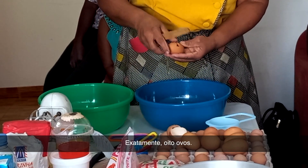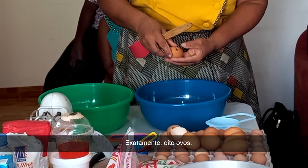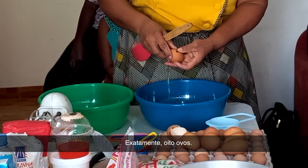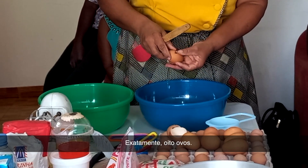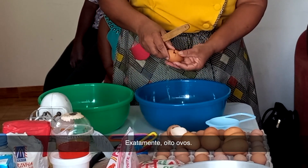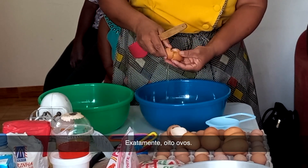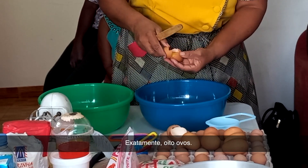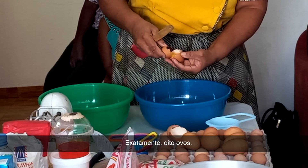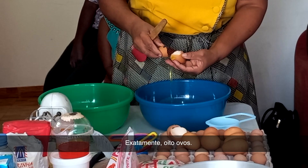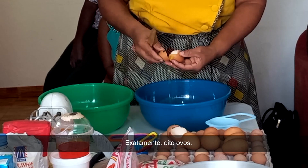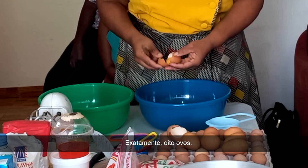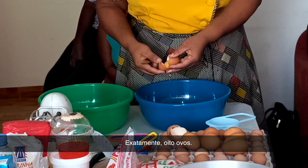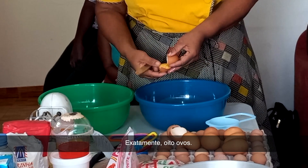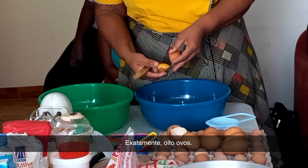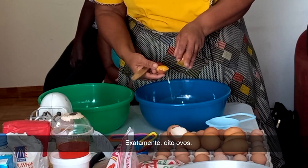Exatamente! Oito!